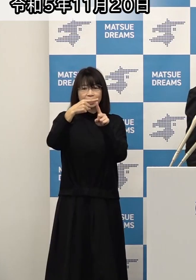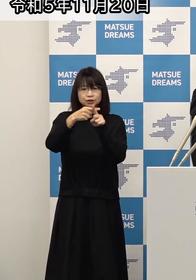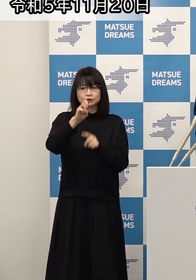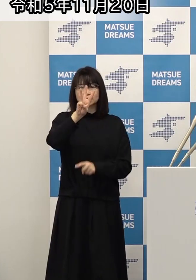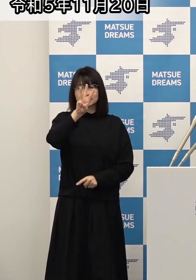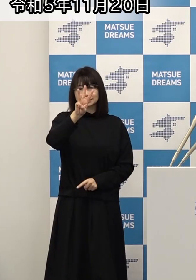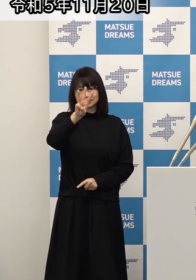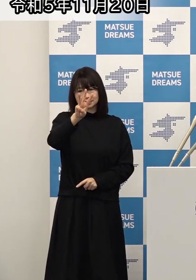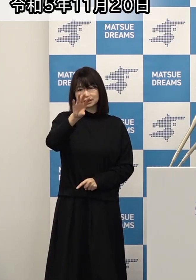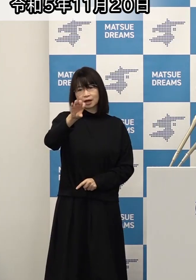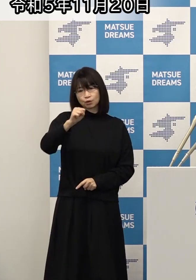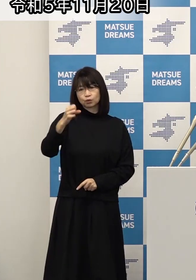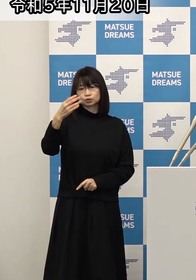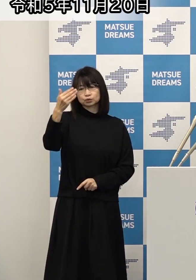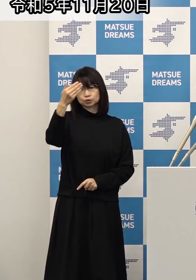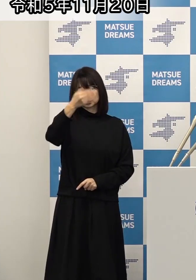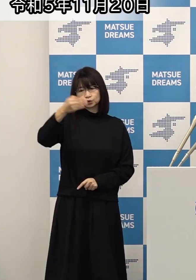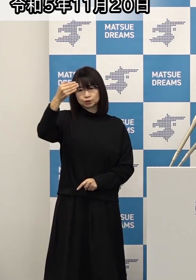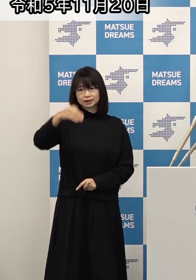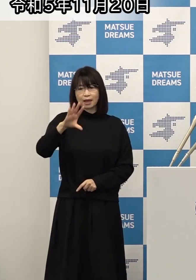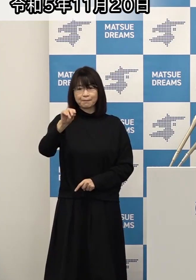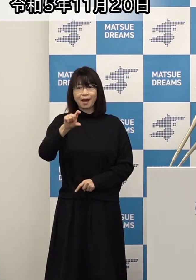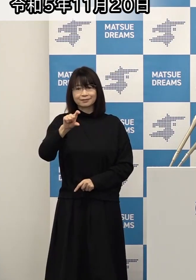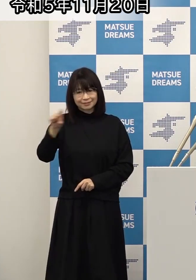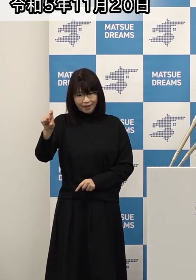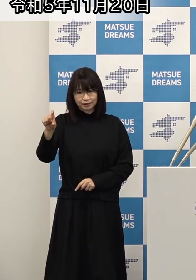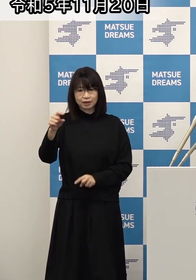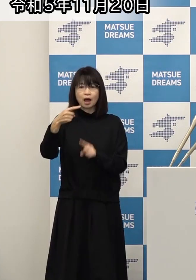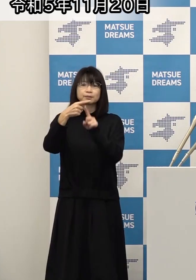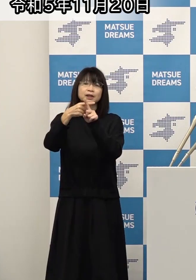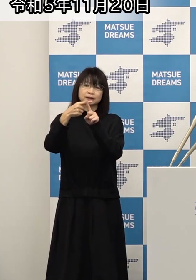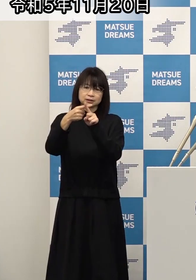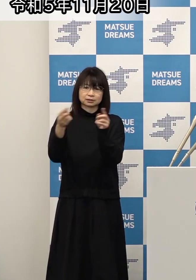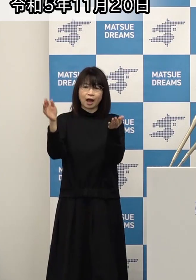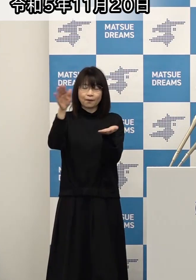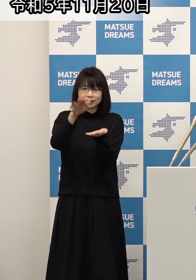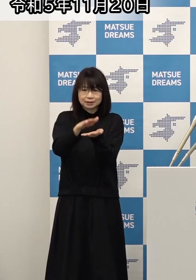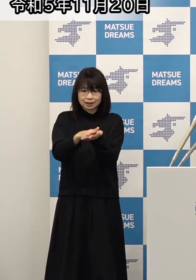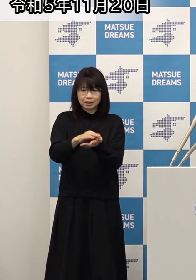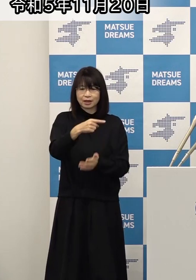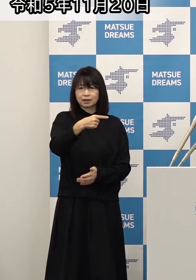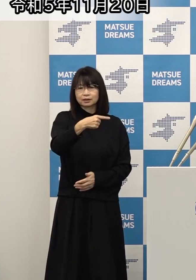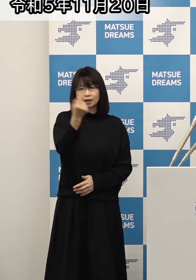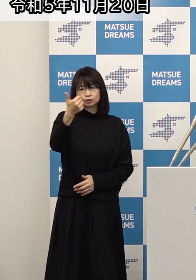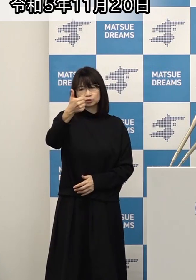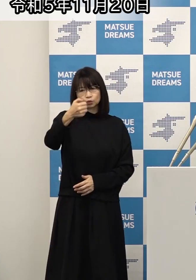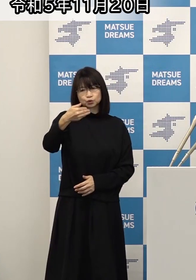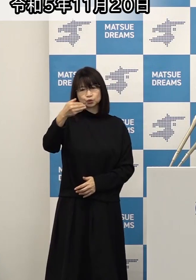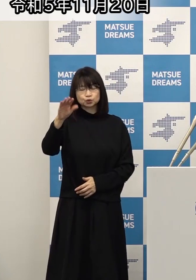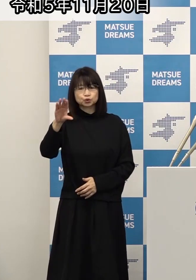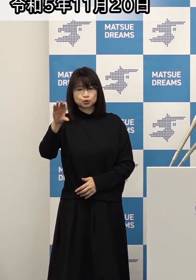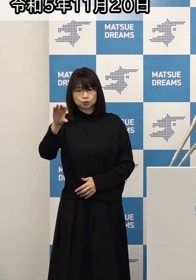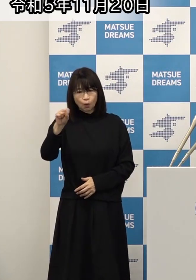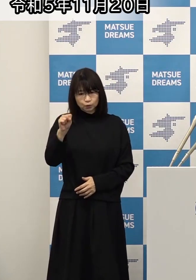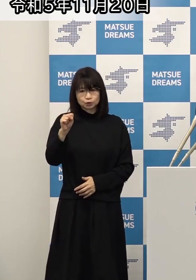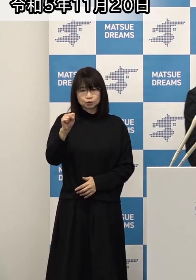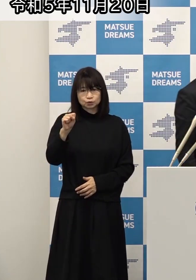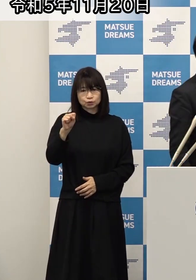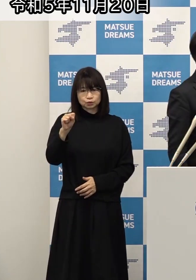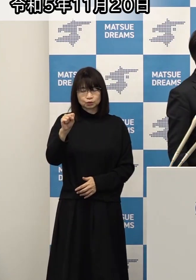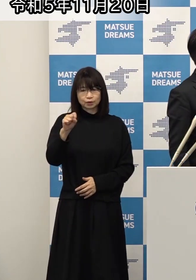予算計上させていただくこととしておりまして、補正後が159億6500万円と予定されております